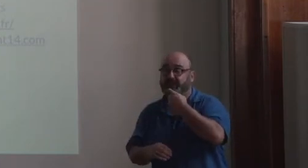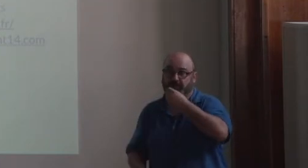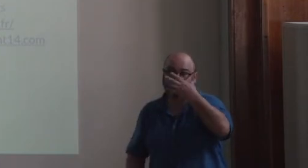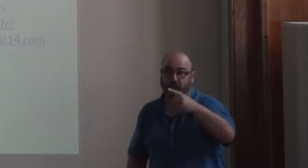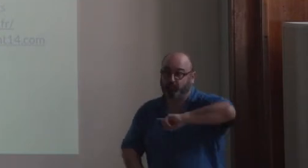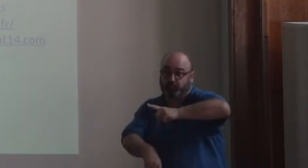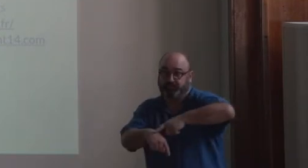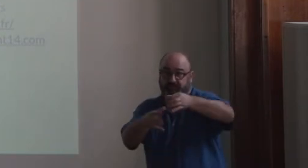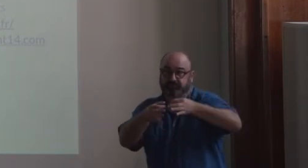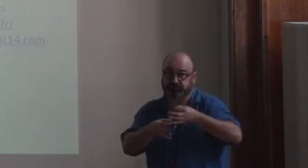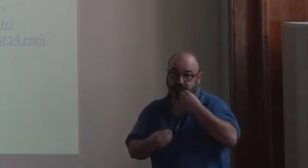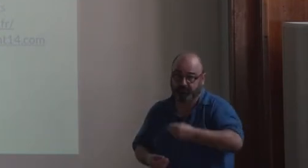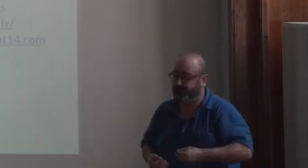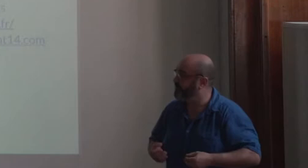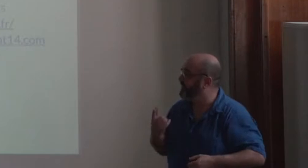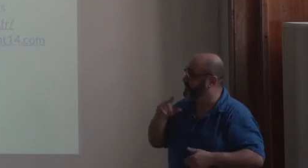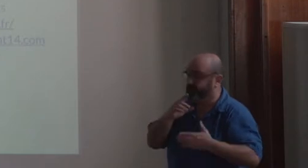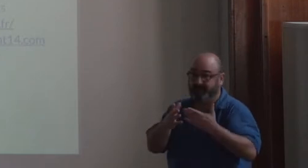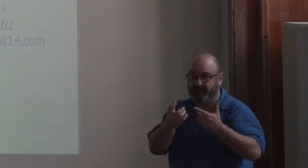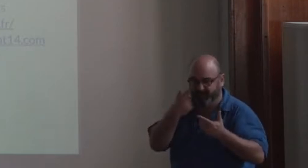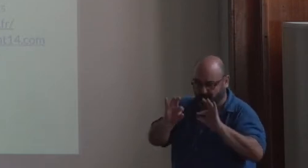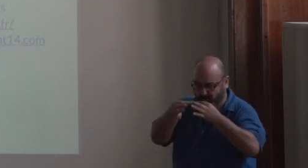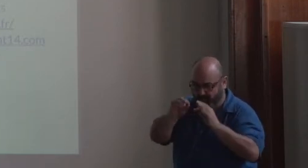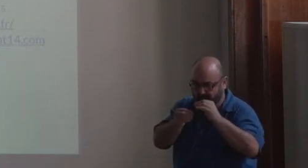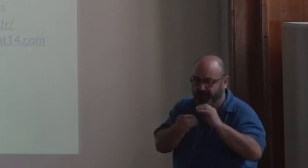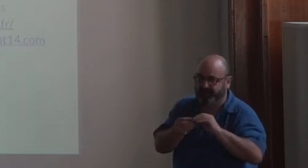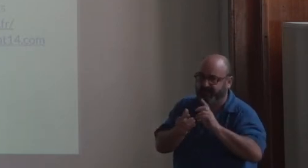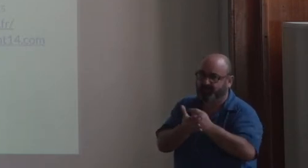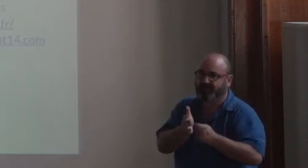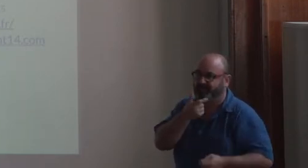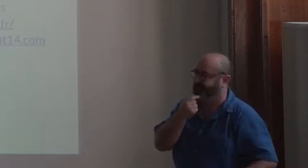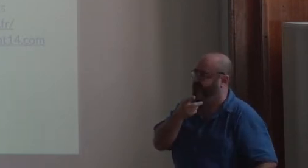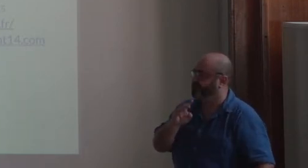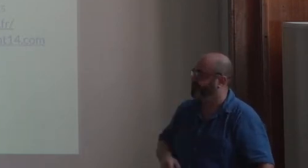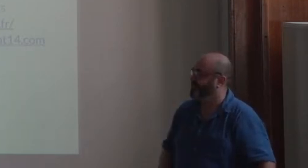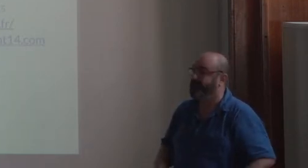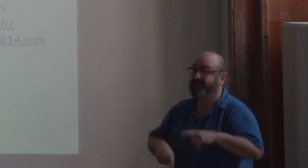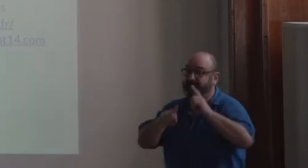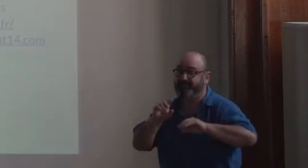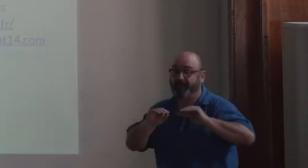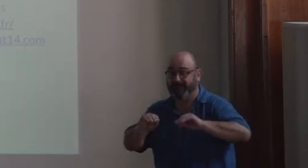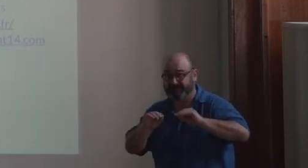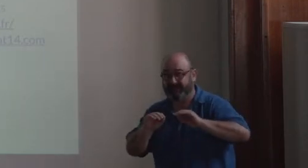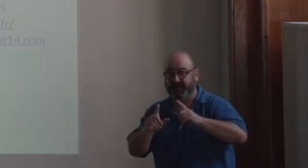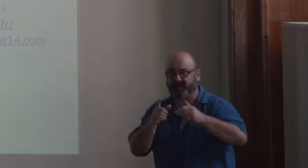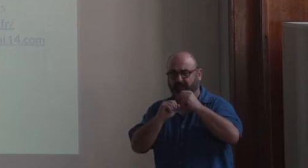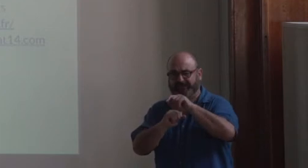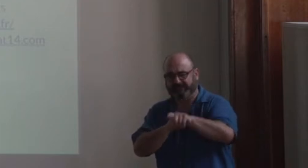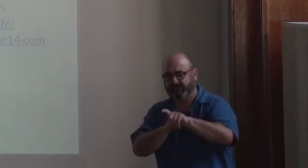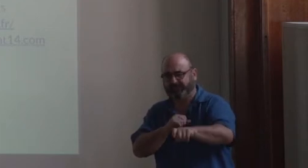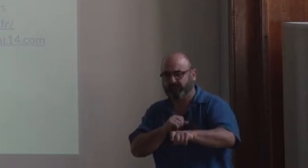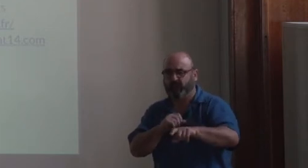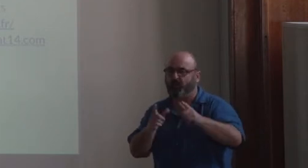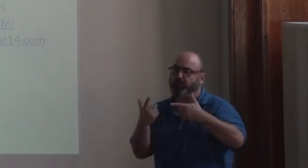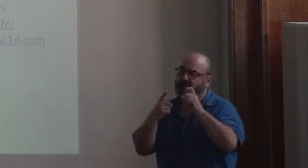tout de suite. Et on peut voir les composants, donc c'est quand même pratique de savoir ce qu'on achète. Selon les magasins, on peut poser des questions ou ils vont vous